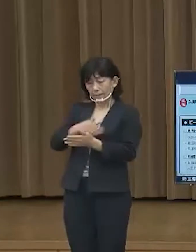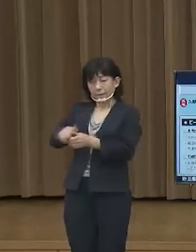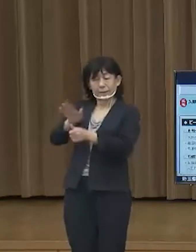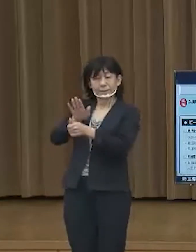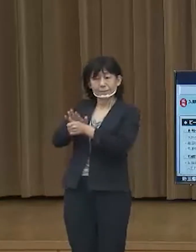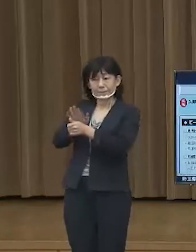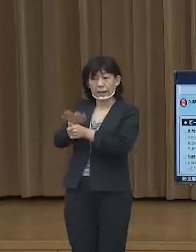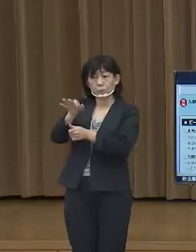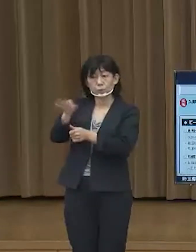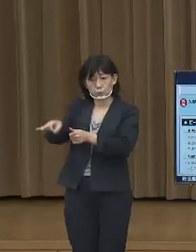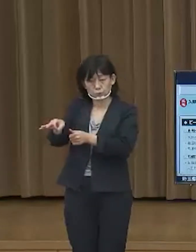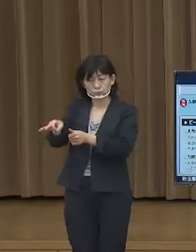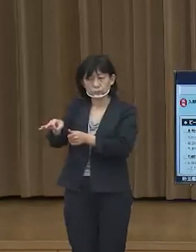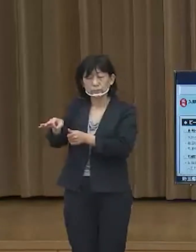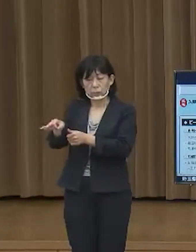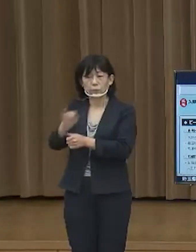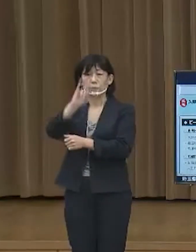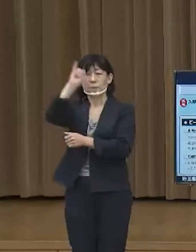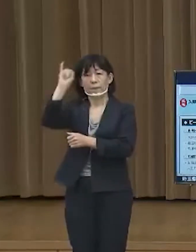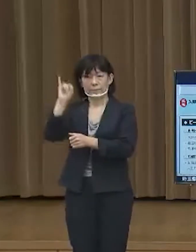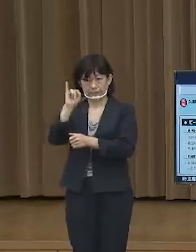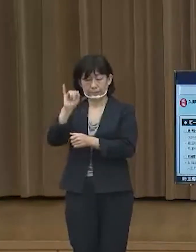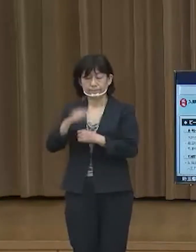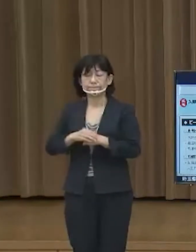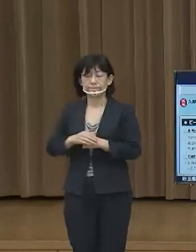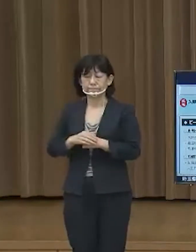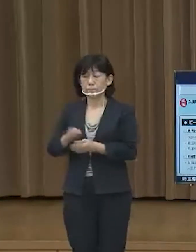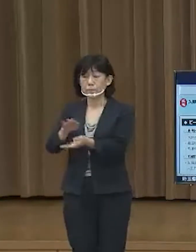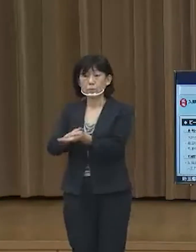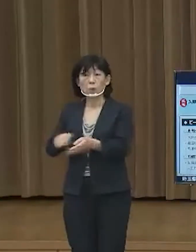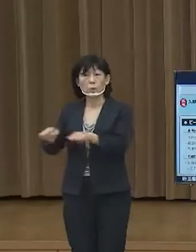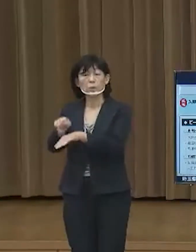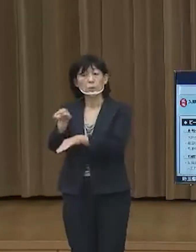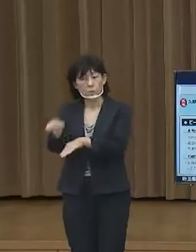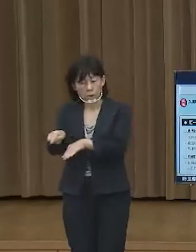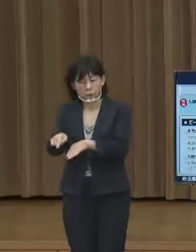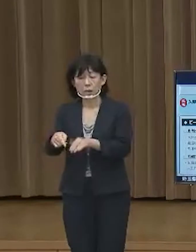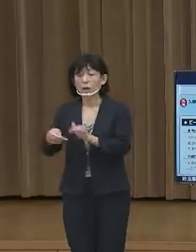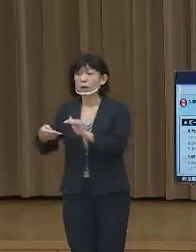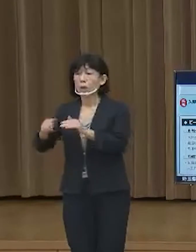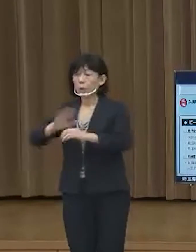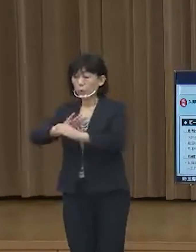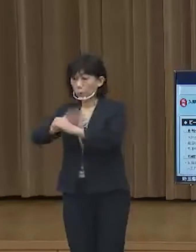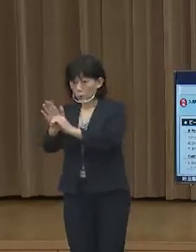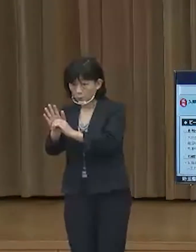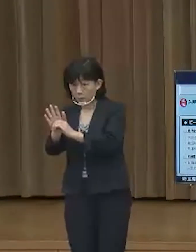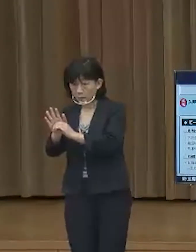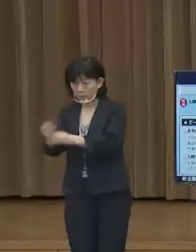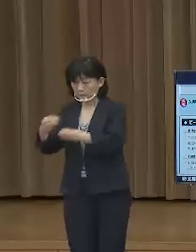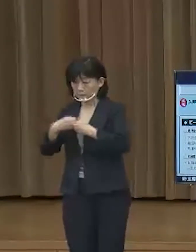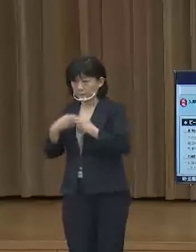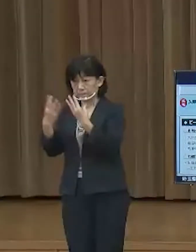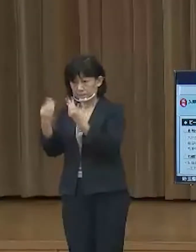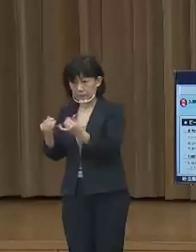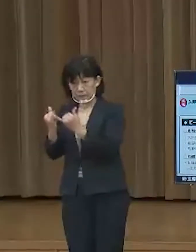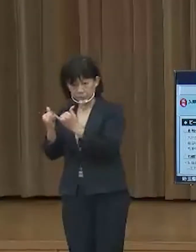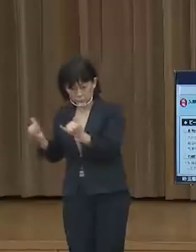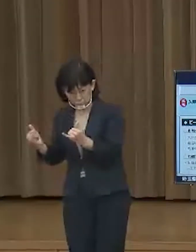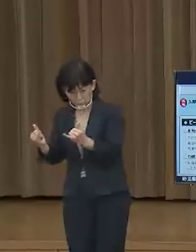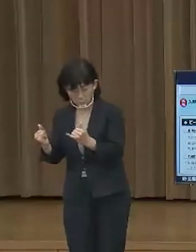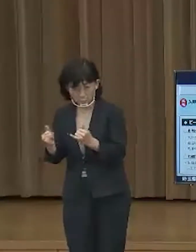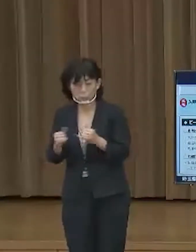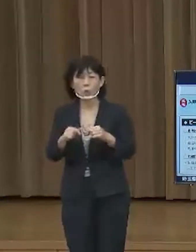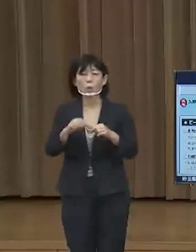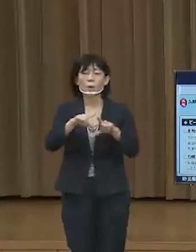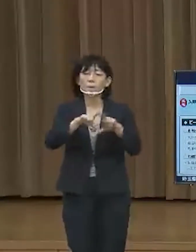った形を想定をしています。医療機関としては、コロナ患者と一般の患者さんが